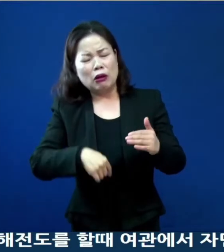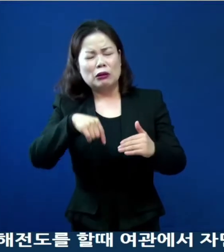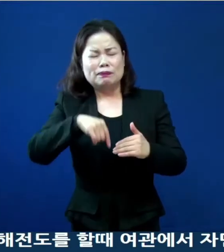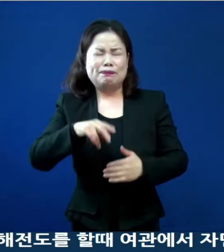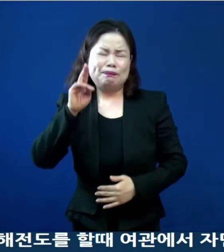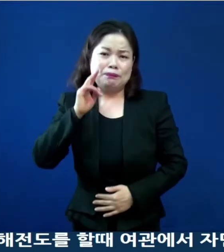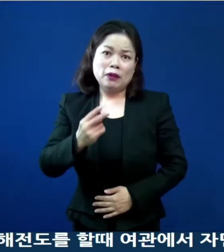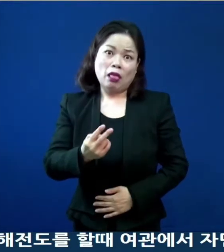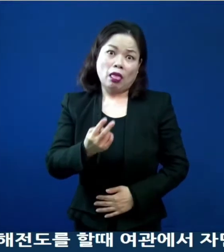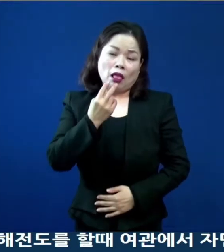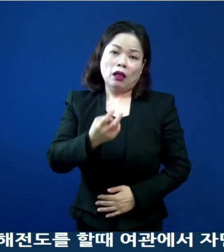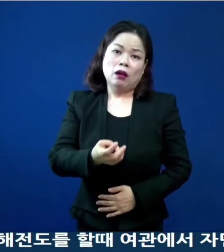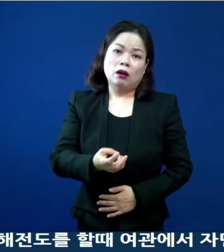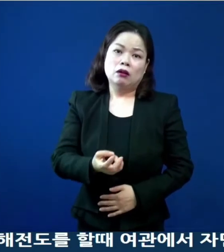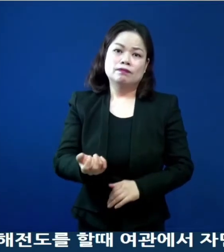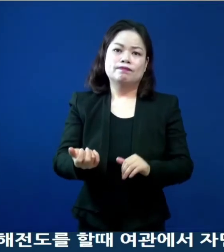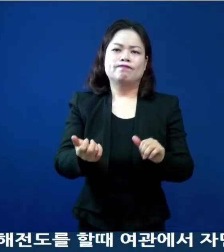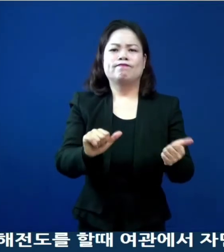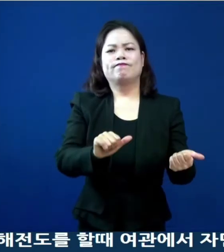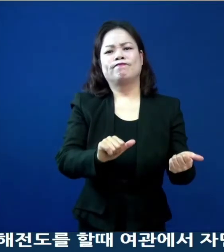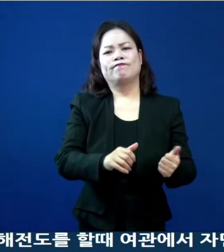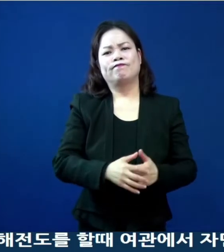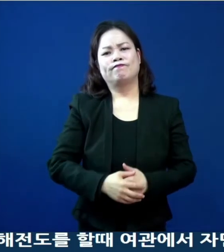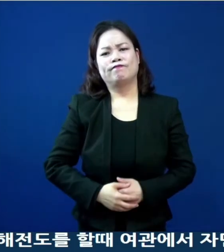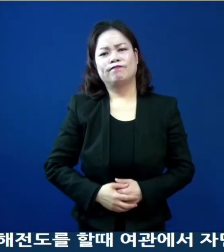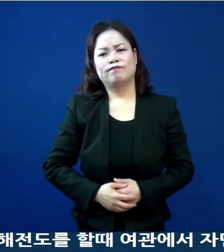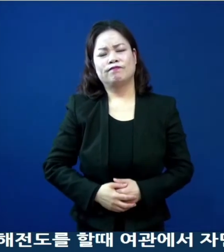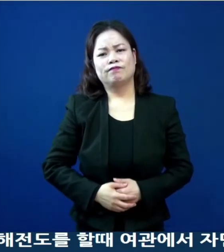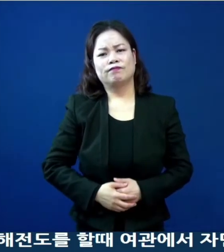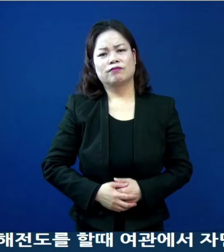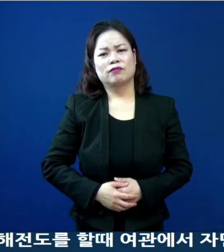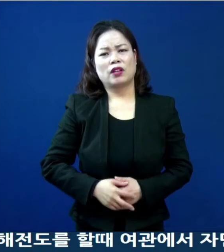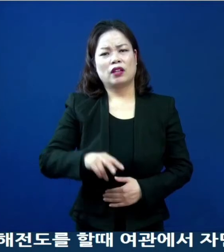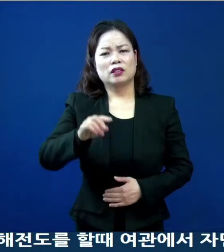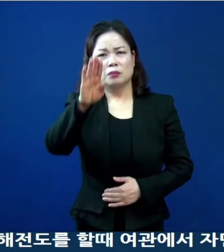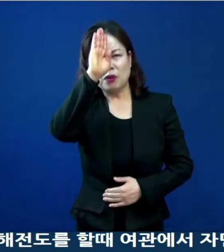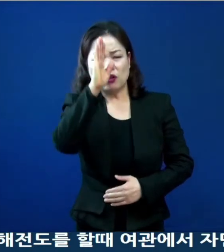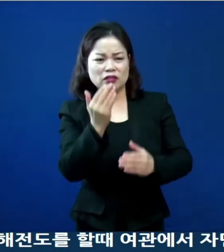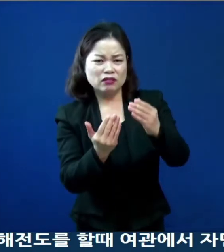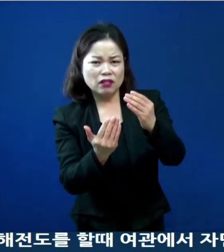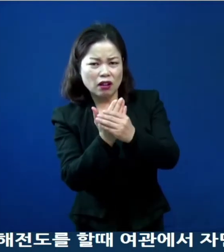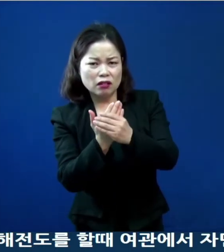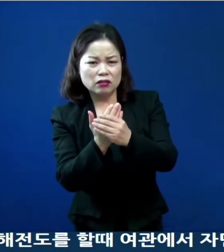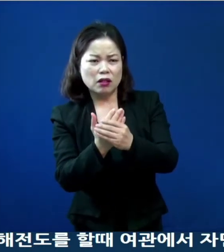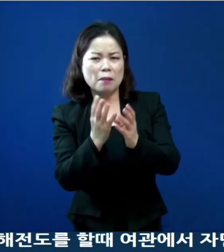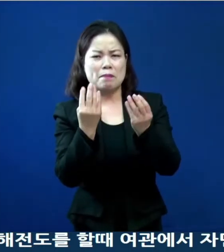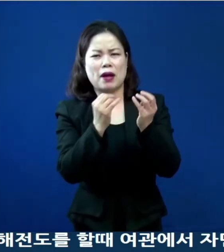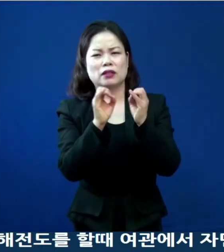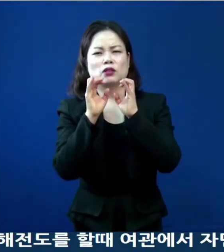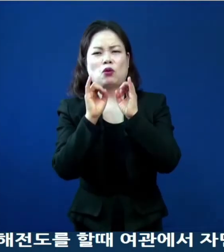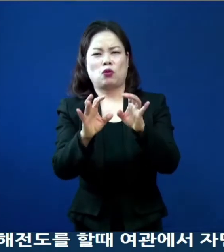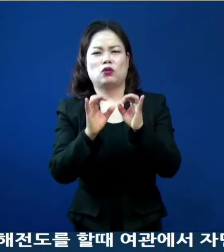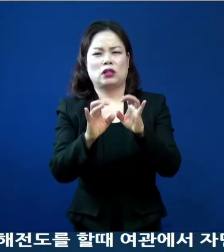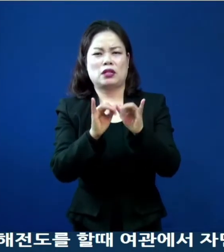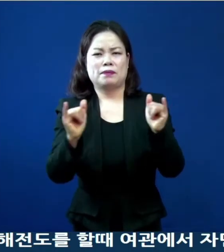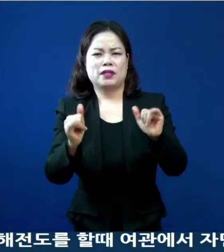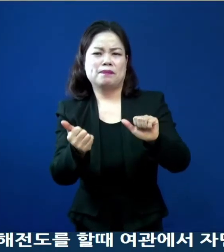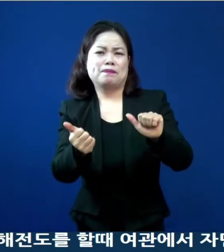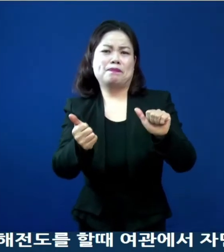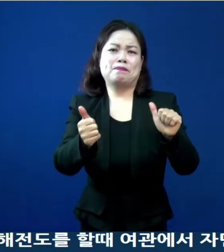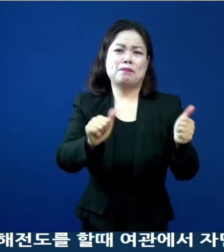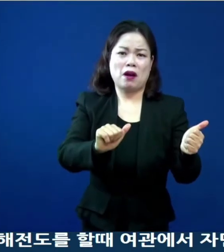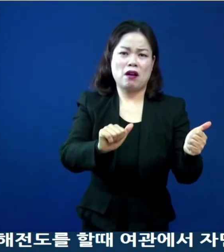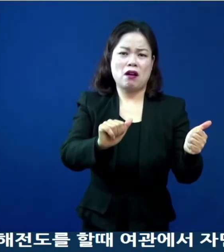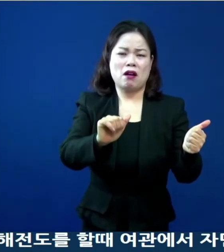깊어져서 목숨을 잃는 경우도 많았습니다. 스프루라는 병이 제일 많은 선교사님들의 목숨을